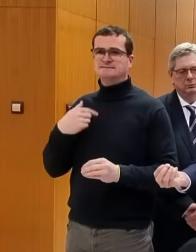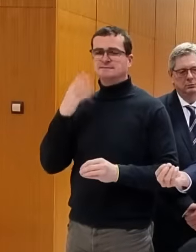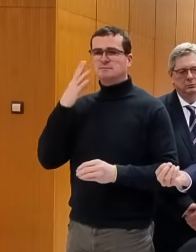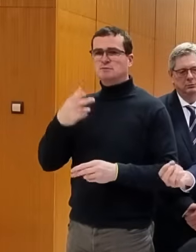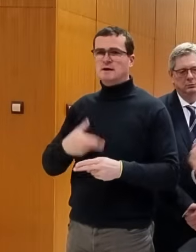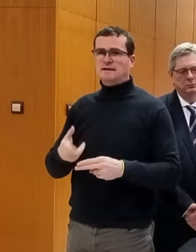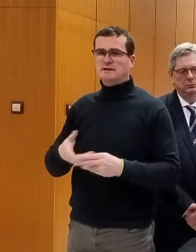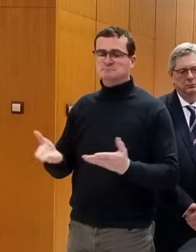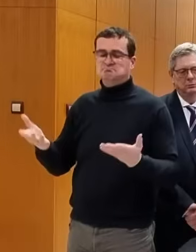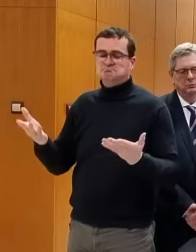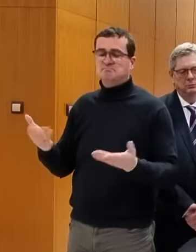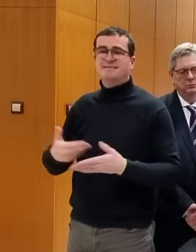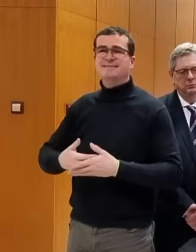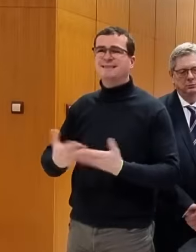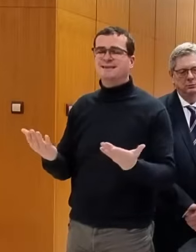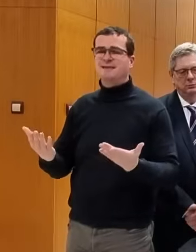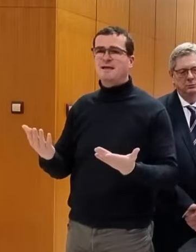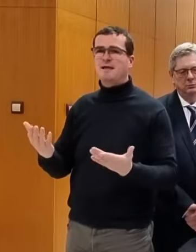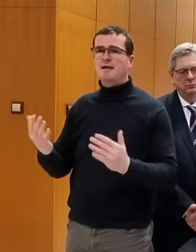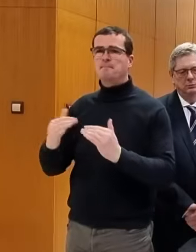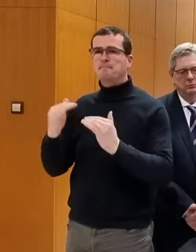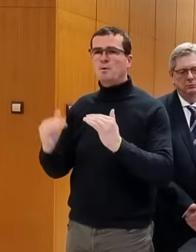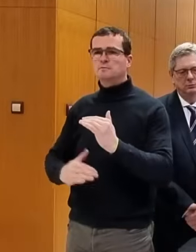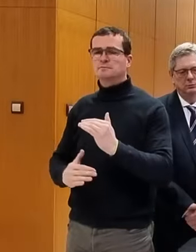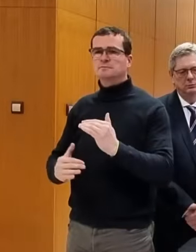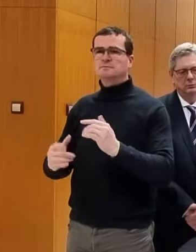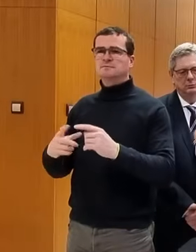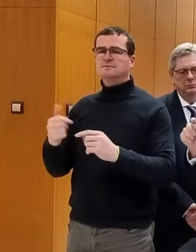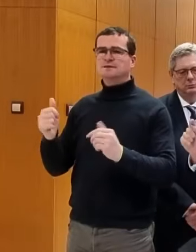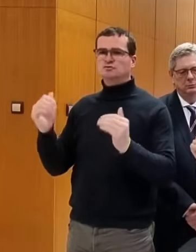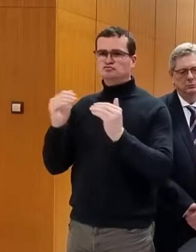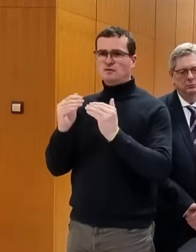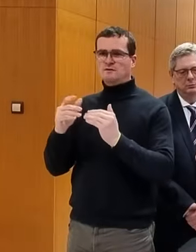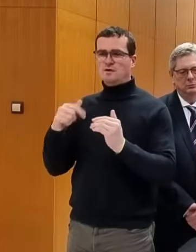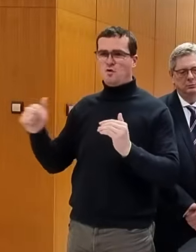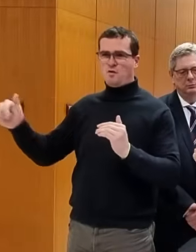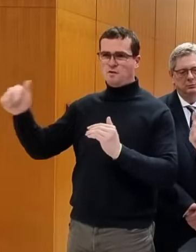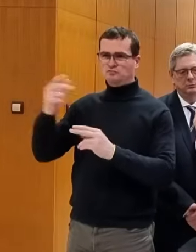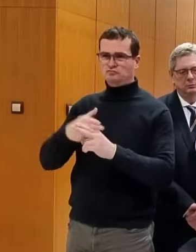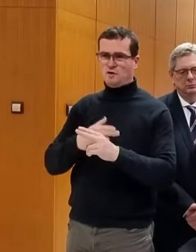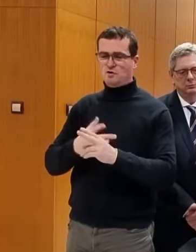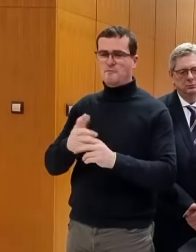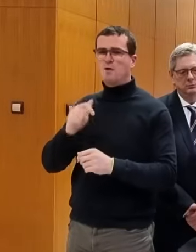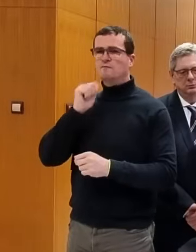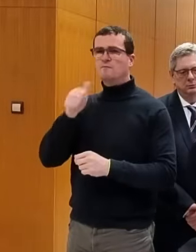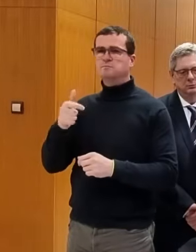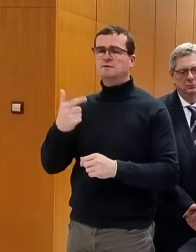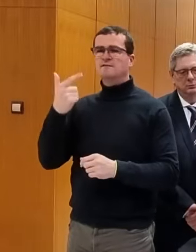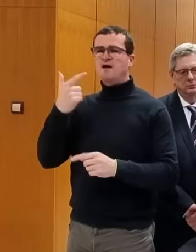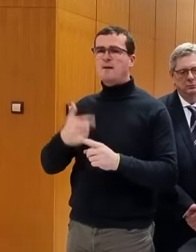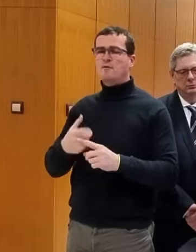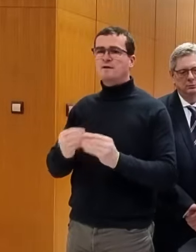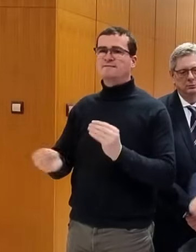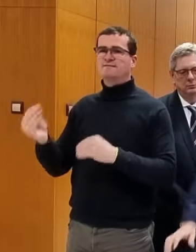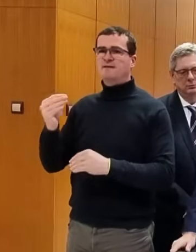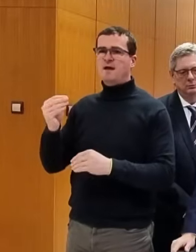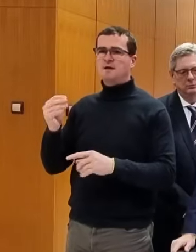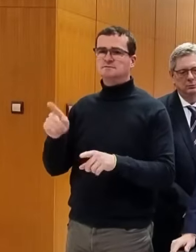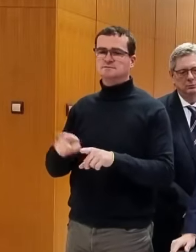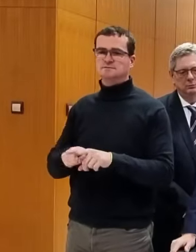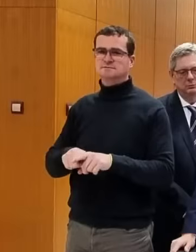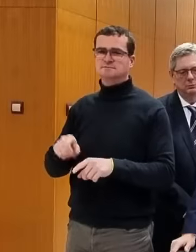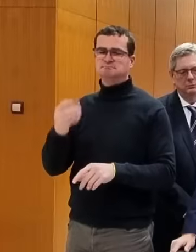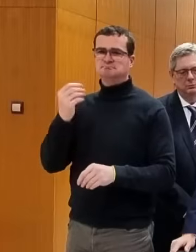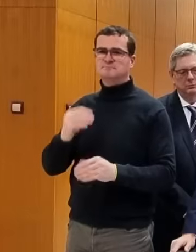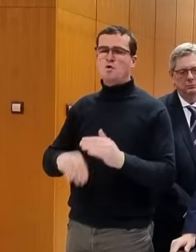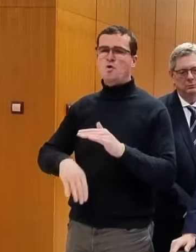budete riešiť ďalej. To znamená, nikde sa nejde dole pod jednak štandard, ktorý majú okolité štáty a už vôbec je to 2,5-krát vyššia,